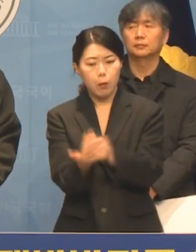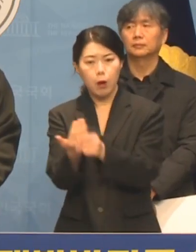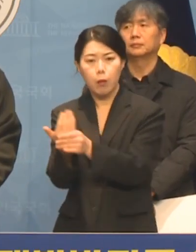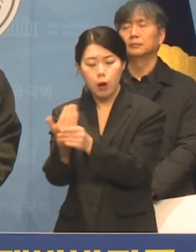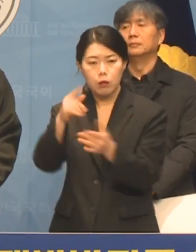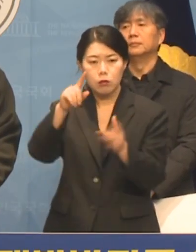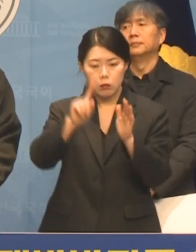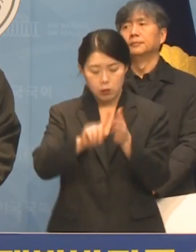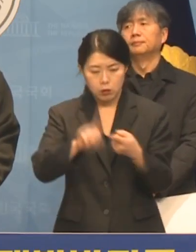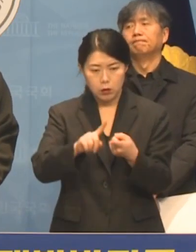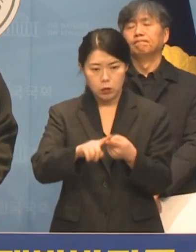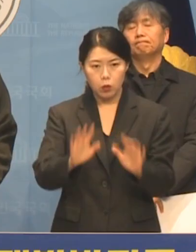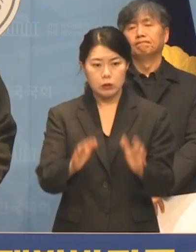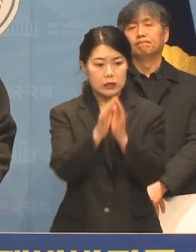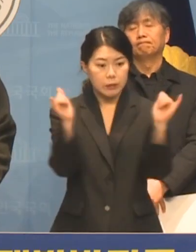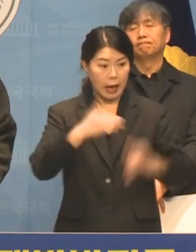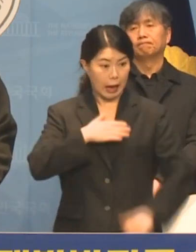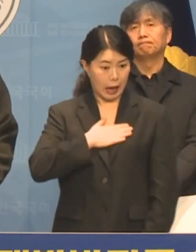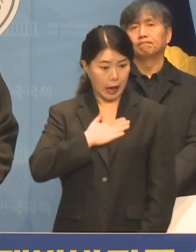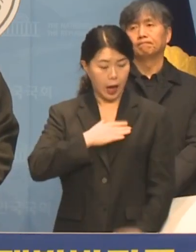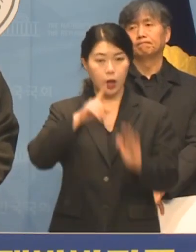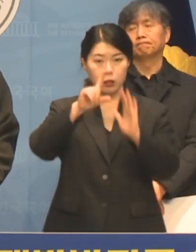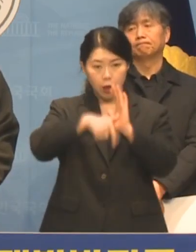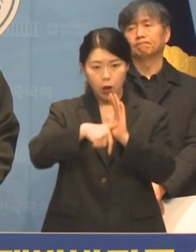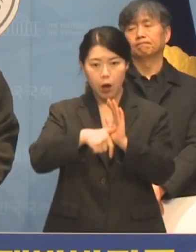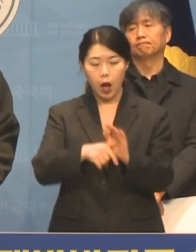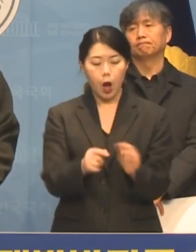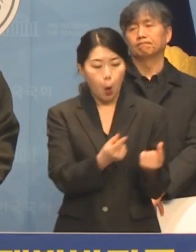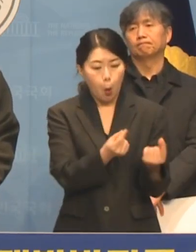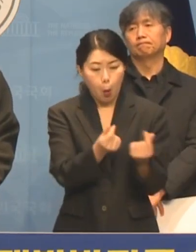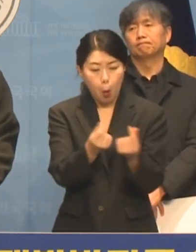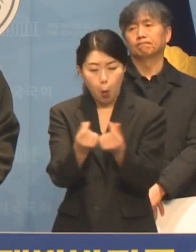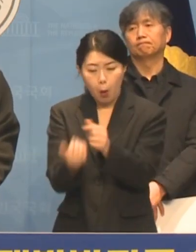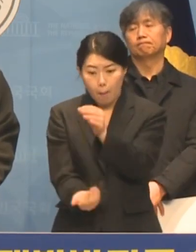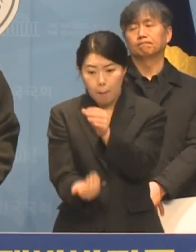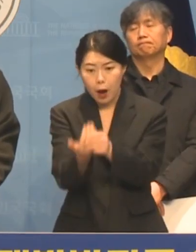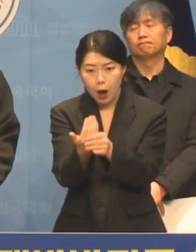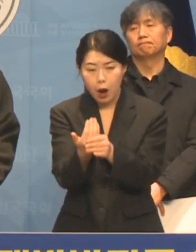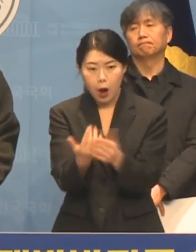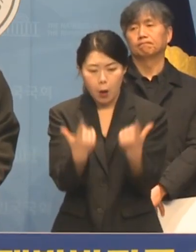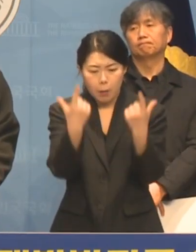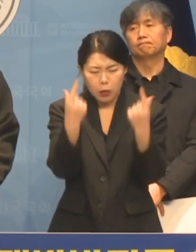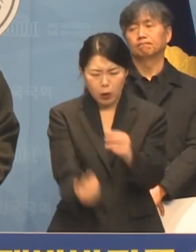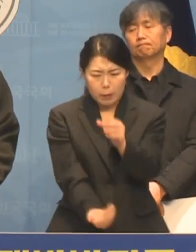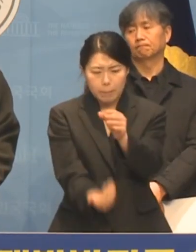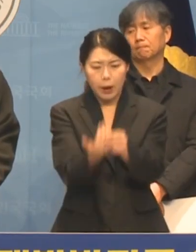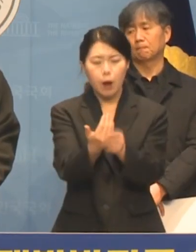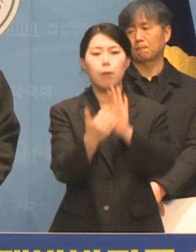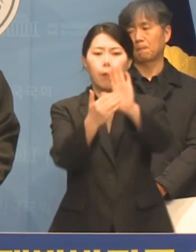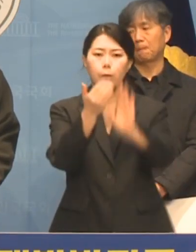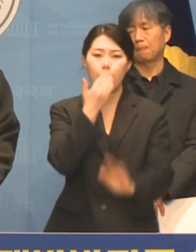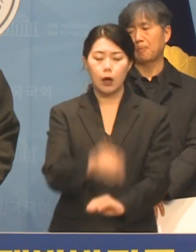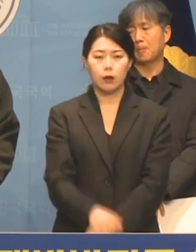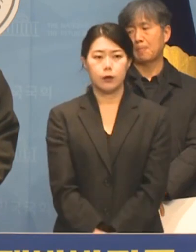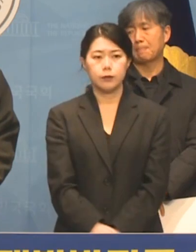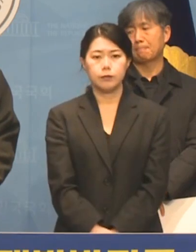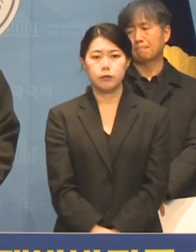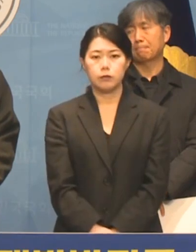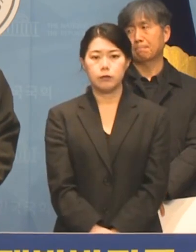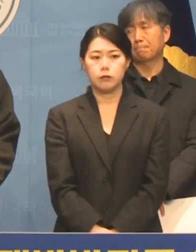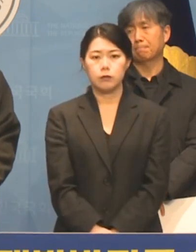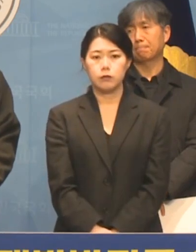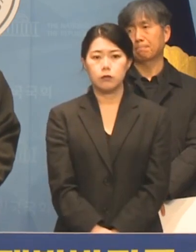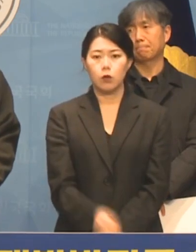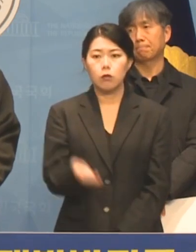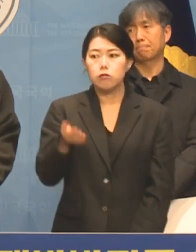노동자들에게, 시민들에게 정보가 알려져야 유사한 사고, 동일한 재해를 방지할 수 있으니까요. 하지만